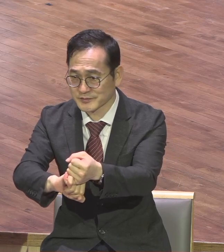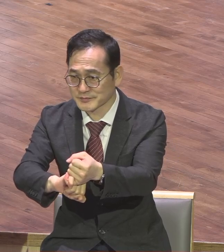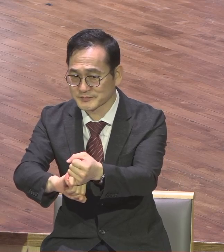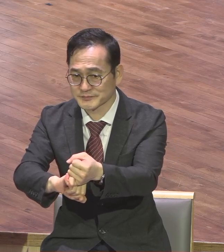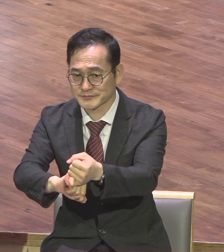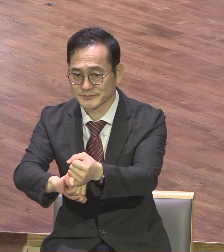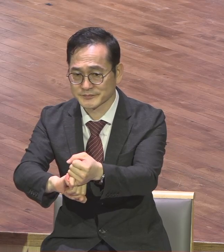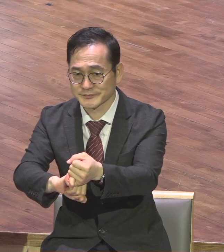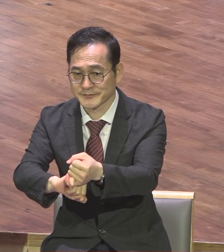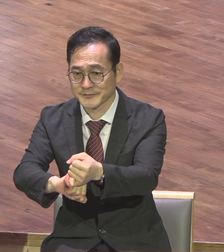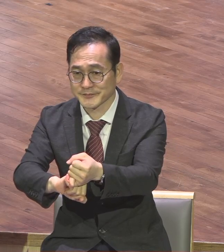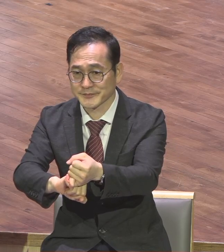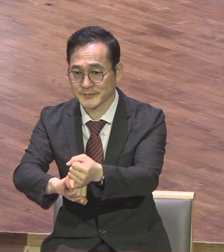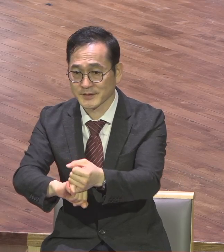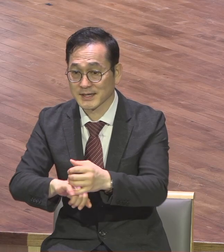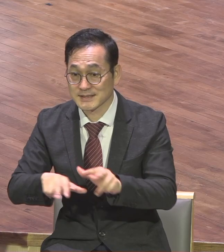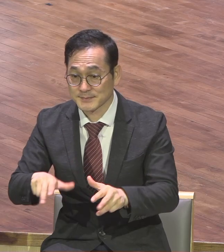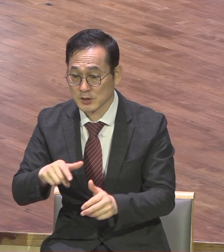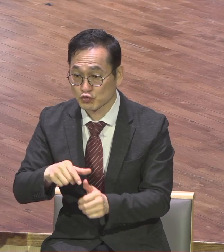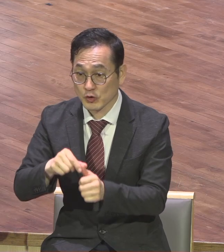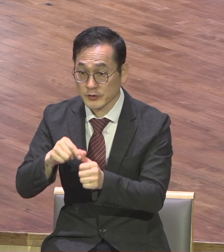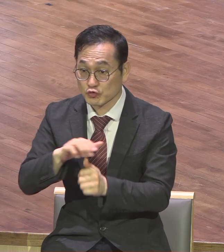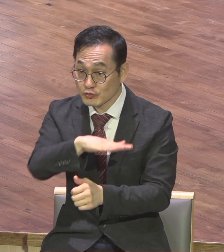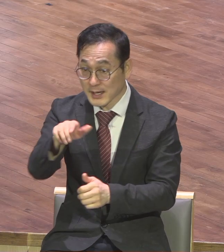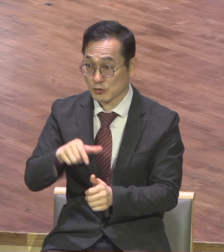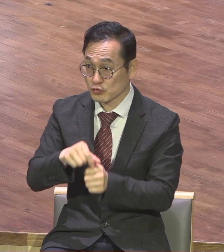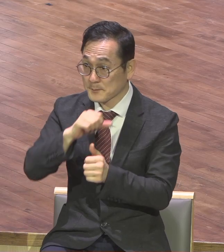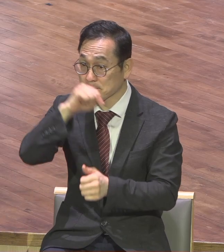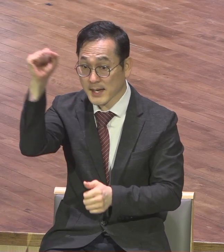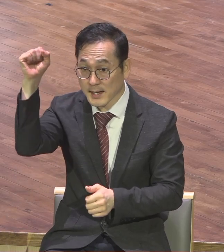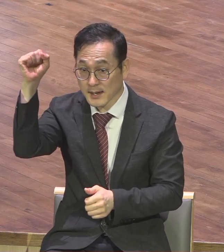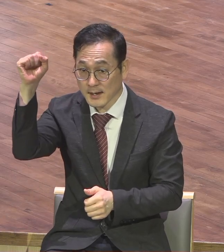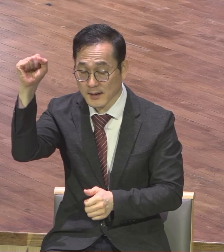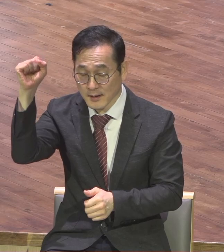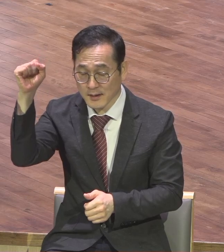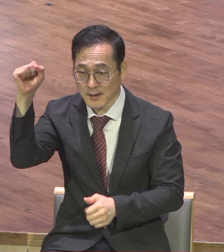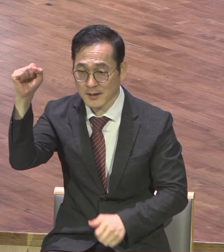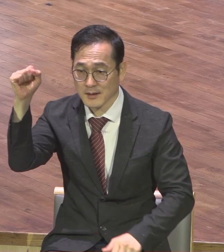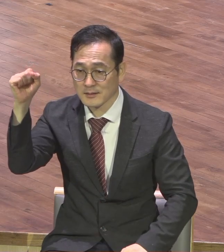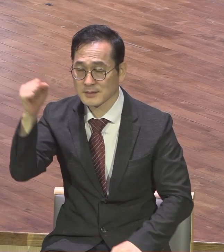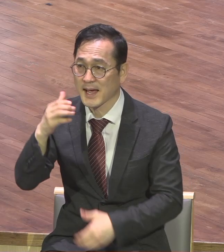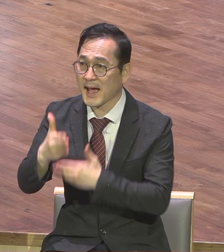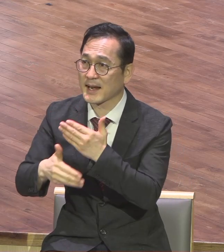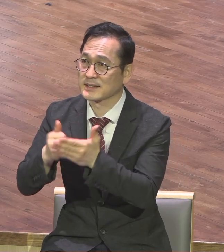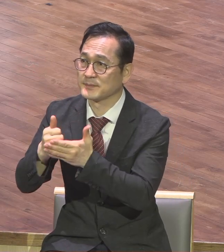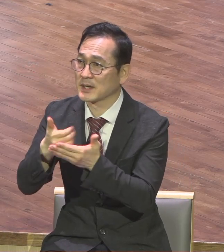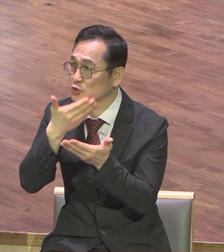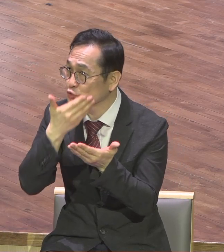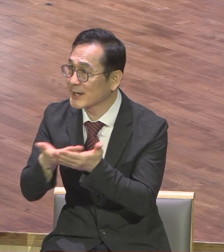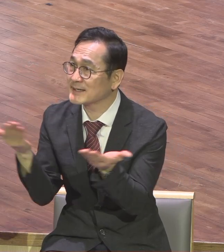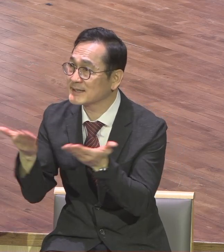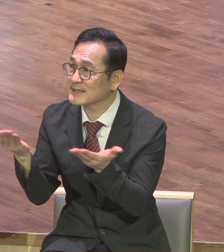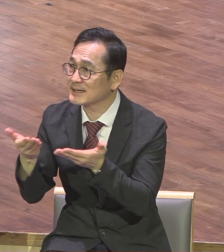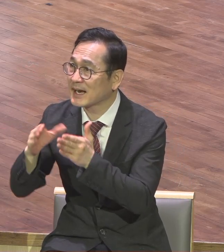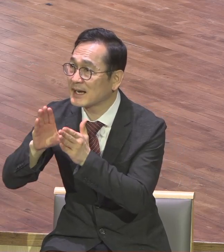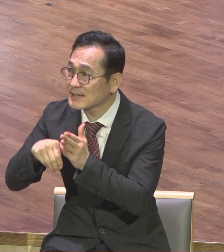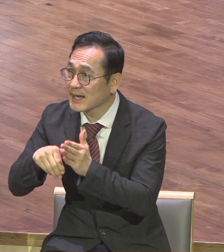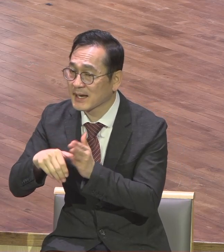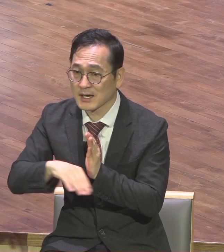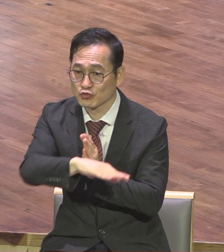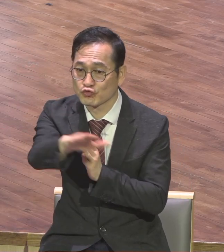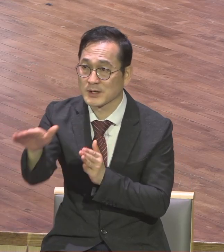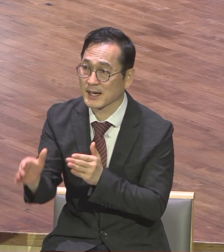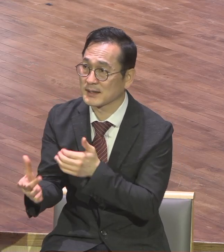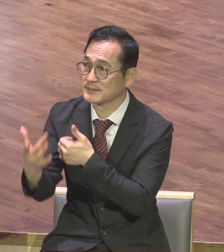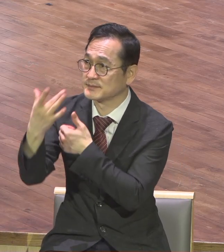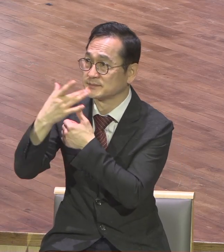지금 이 시간을 통해서 구원받은 우리가요 하나님의 선한 일을 위해서 지음받은 자